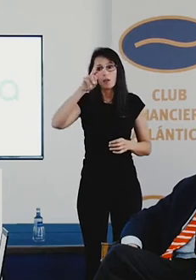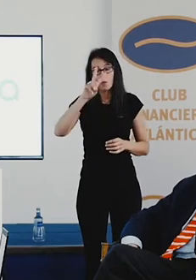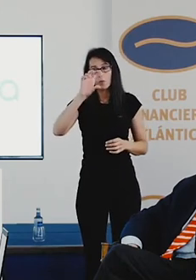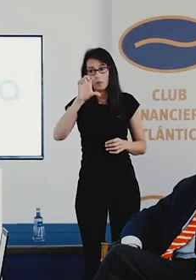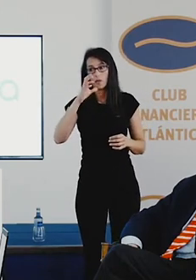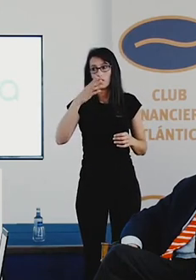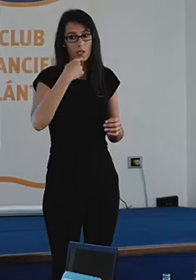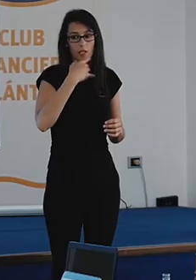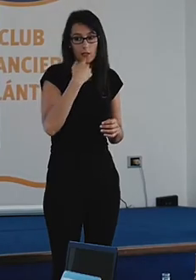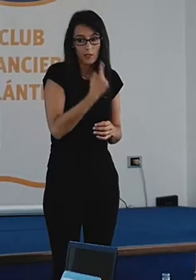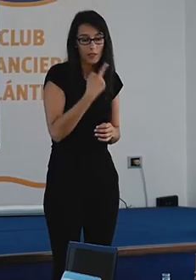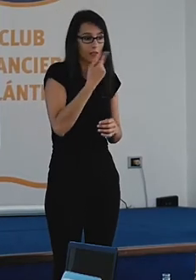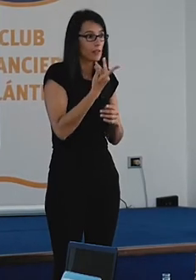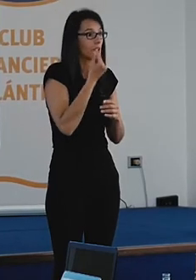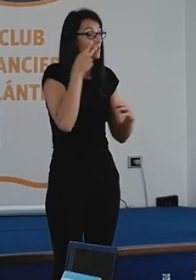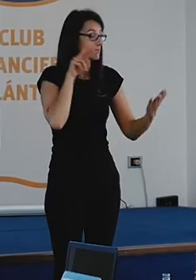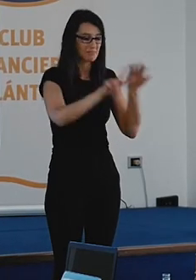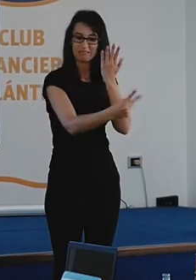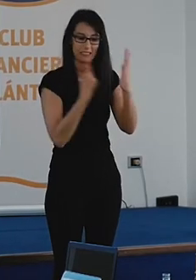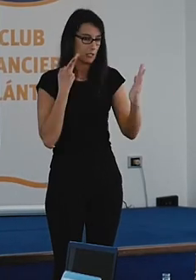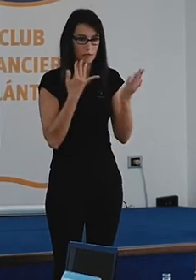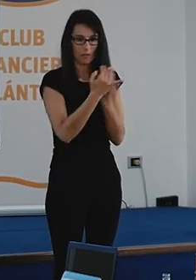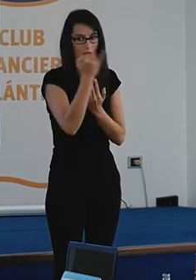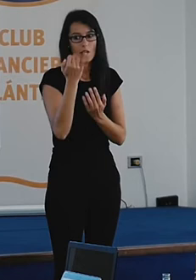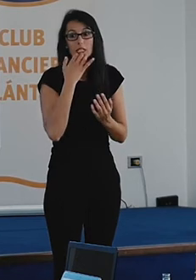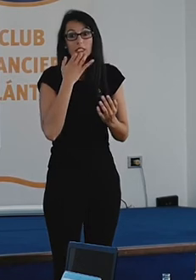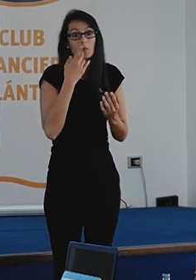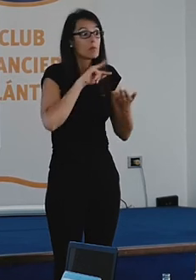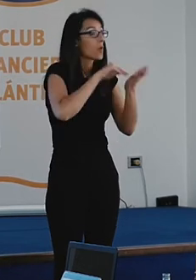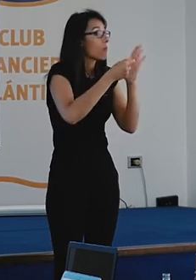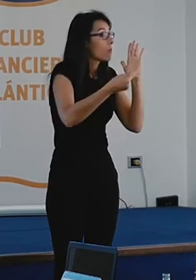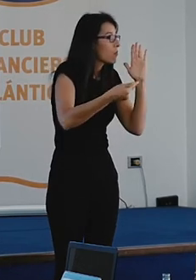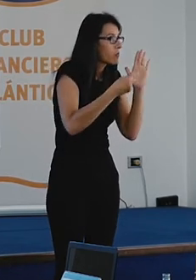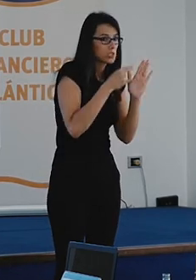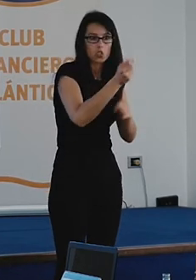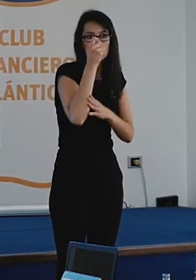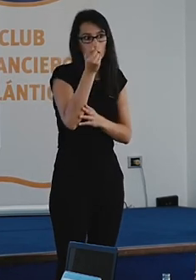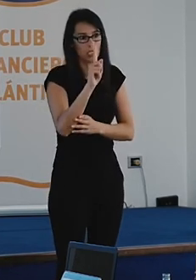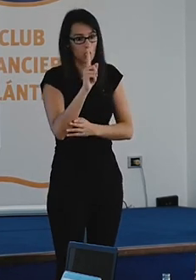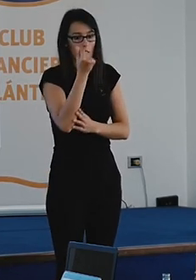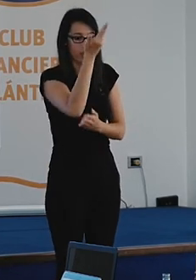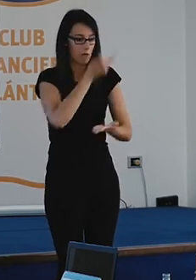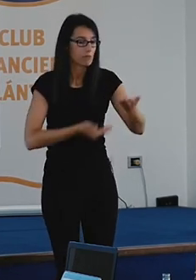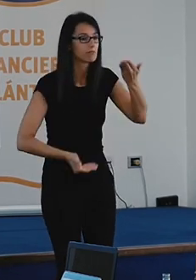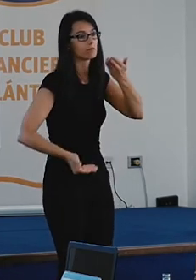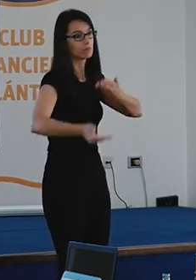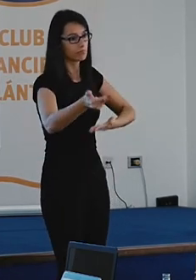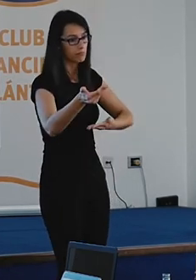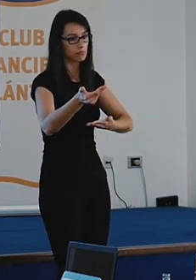tanto, garantiza la total transparencia, garantiza que si no logramos el proyecto se os devuelve lo que habéis aportado. Para el